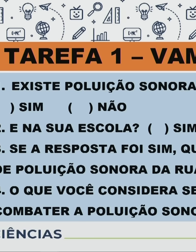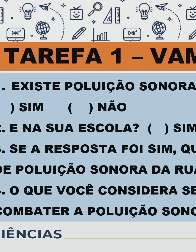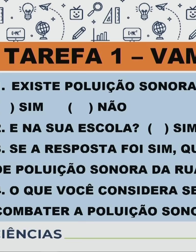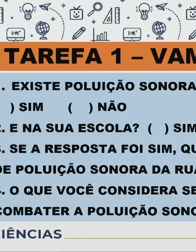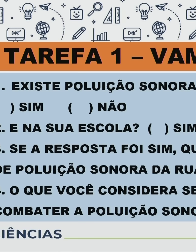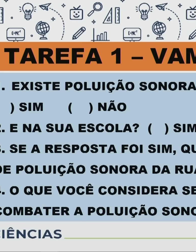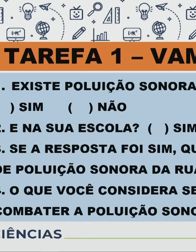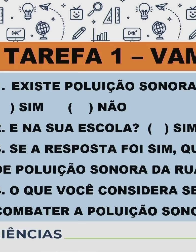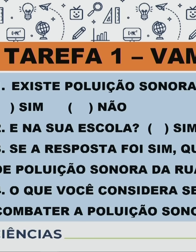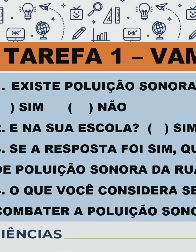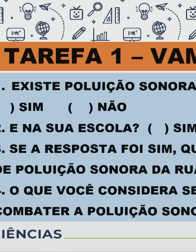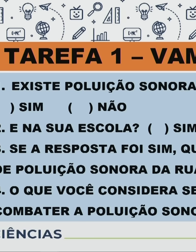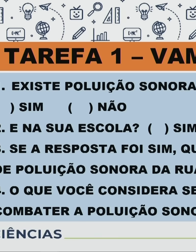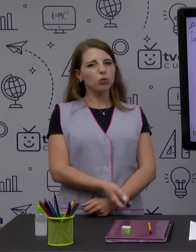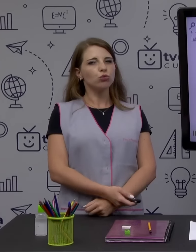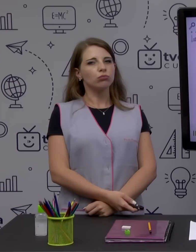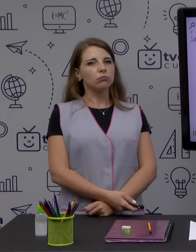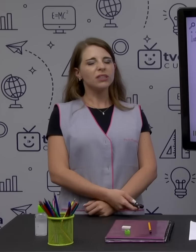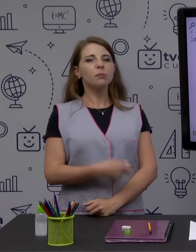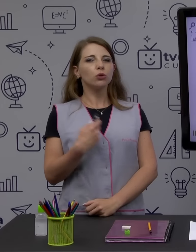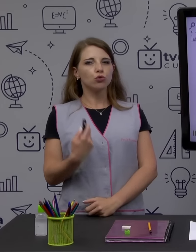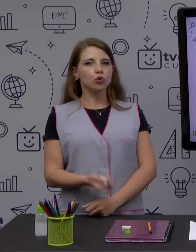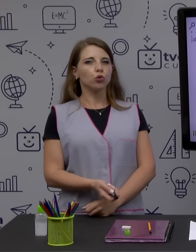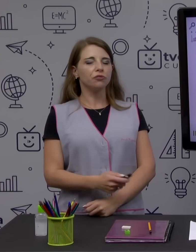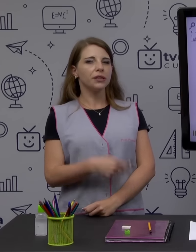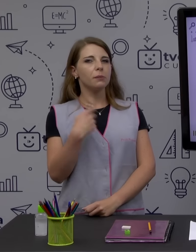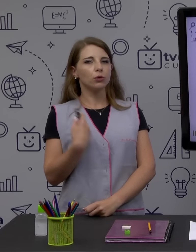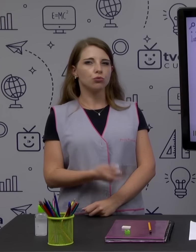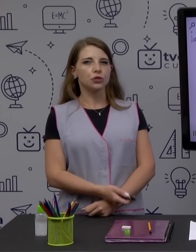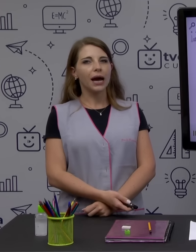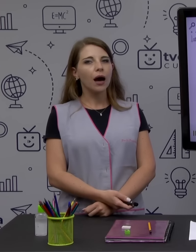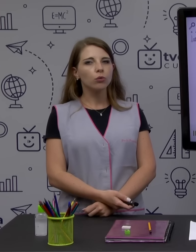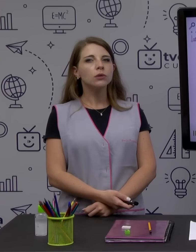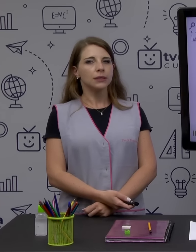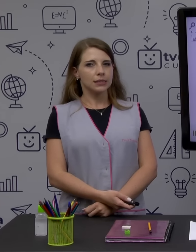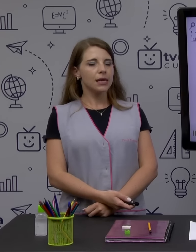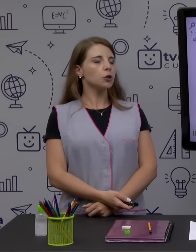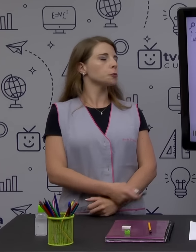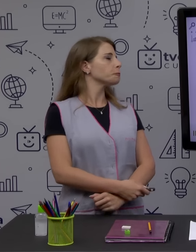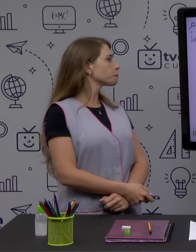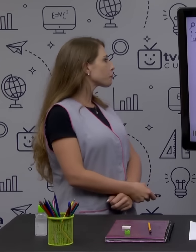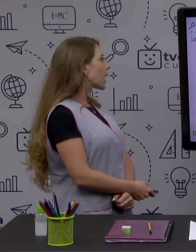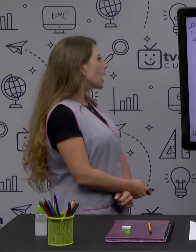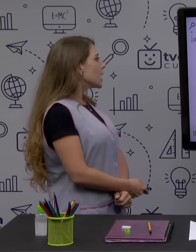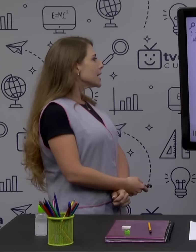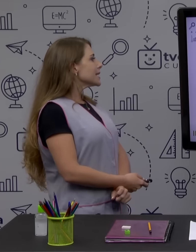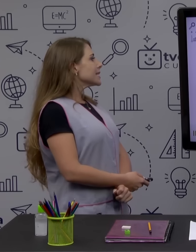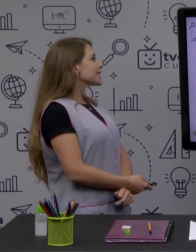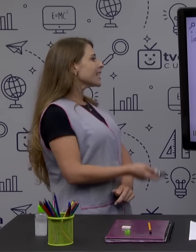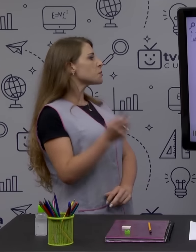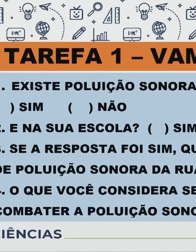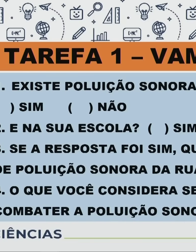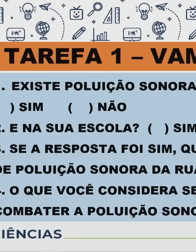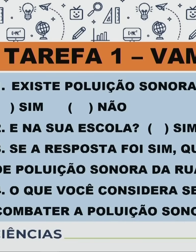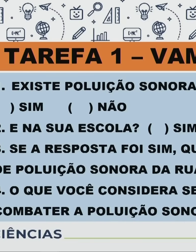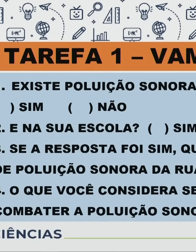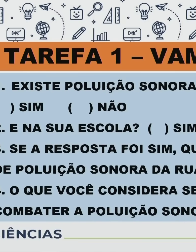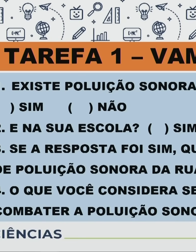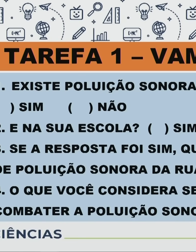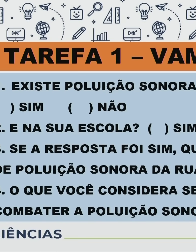sua escola? Tem barulho? Tem barulho de rodovia, tem barulho de carro, tá certo? Se a resposta for sim,